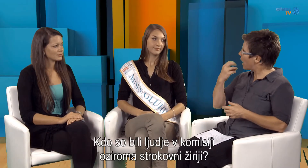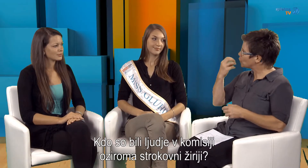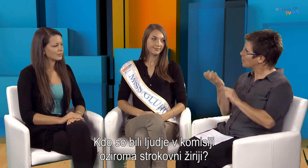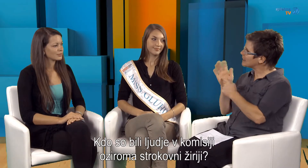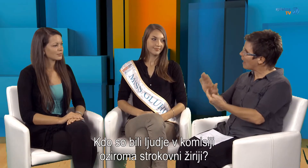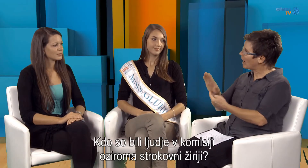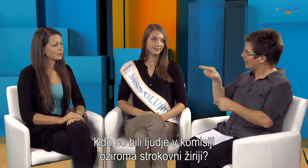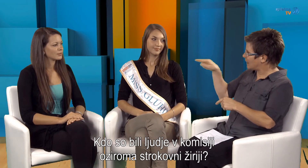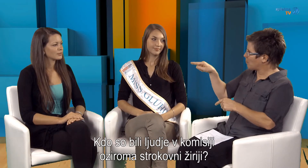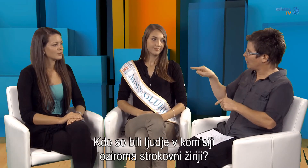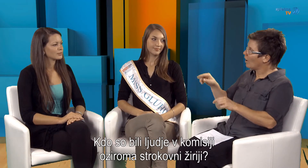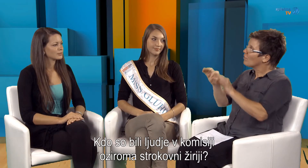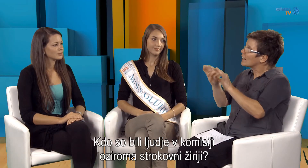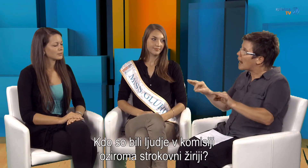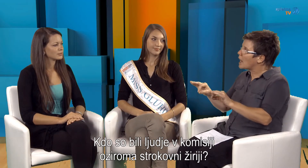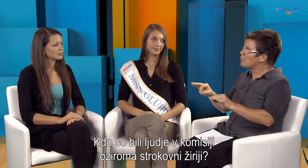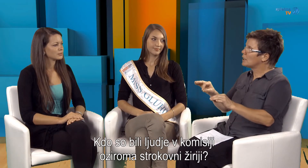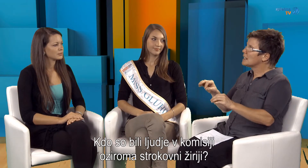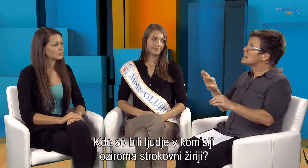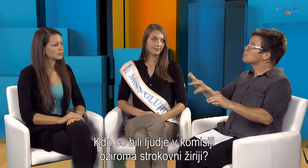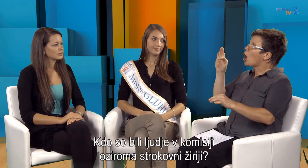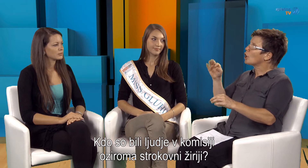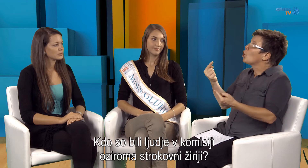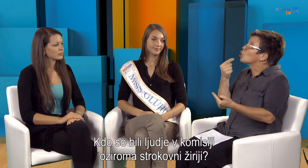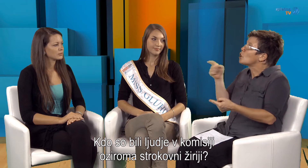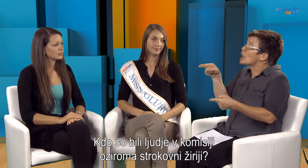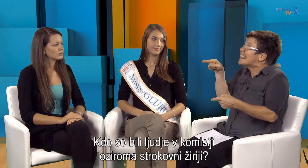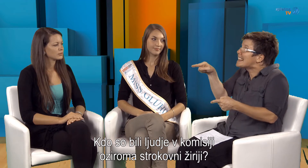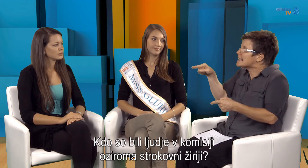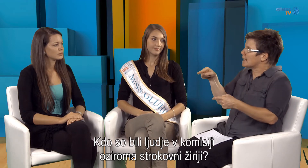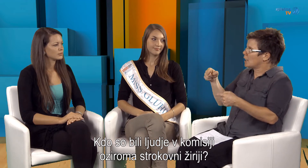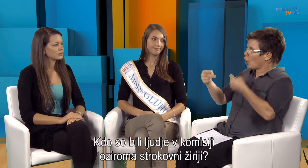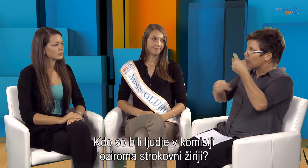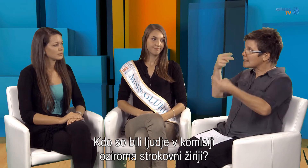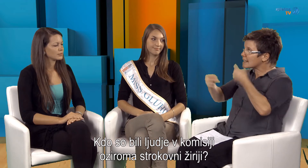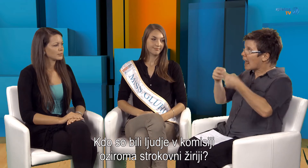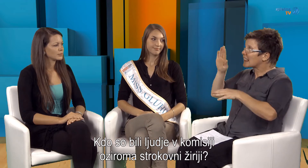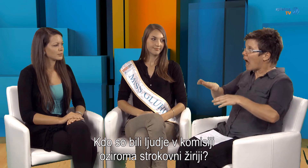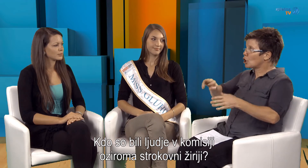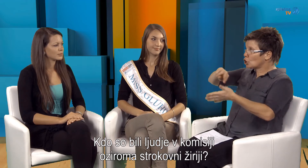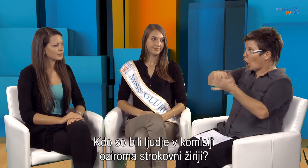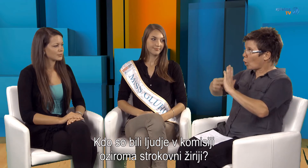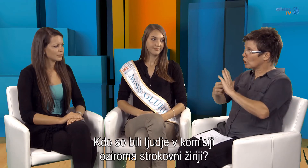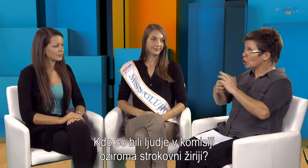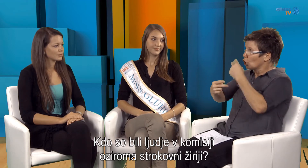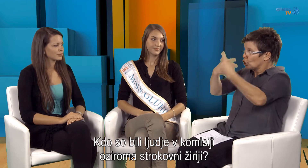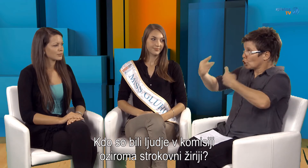Baza pretabla do tam, da dam. Upar, da se tisti komisija, da trokovi mi